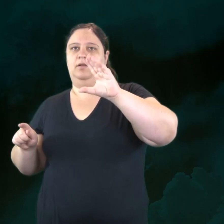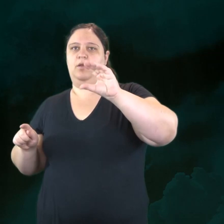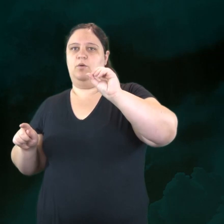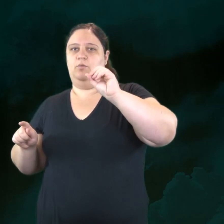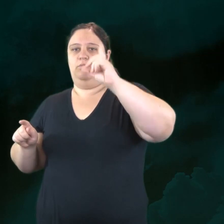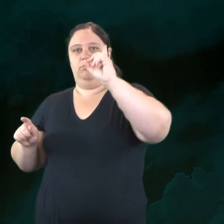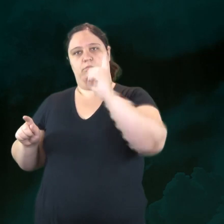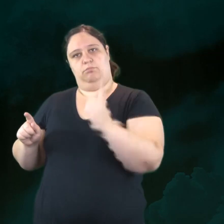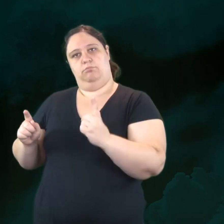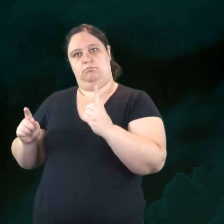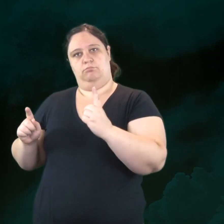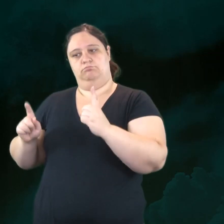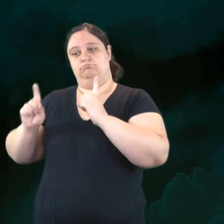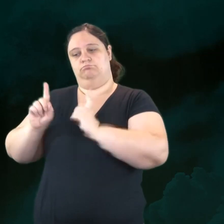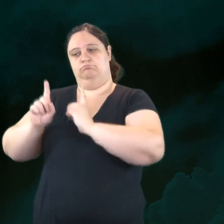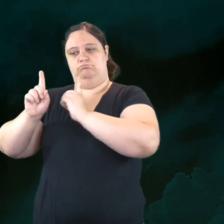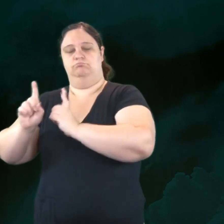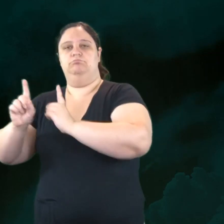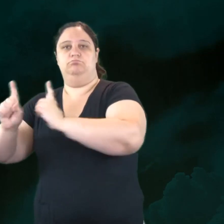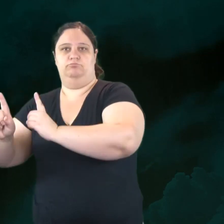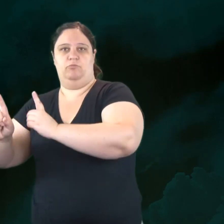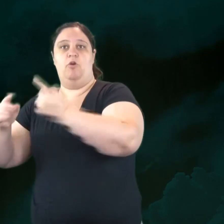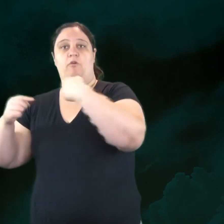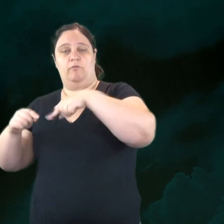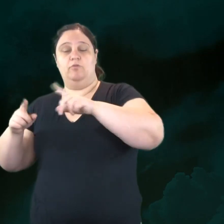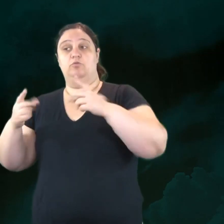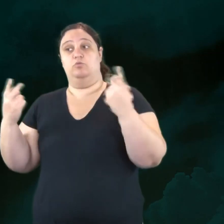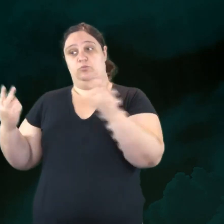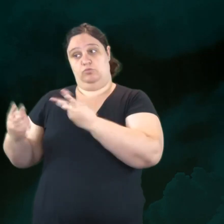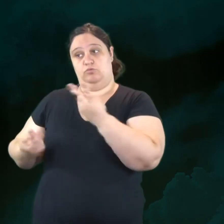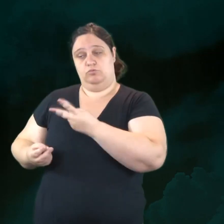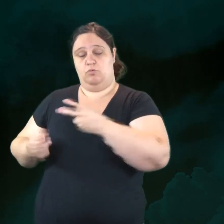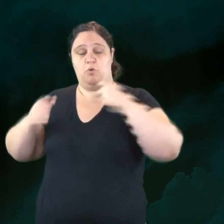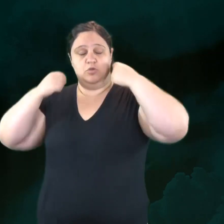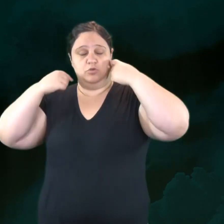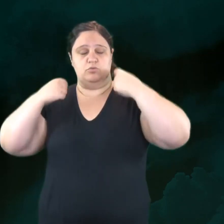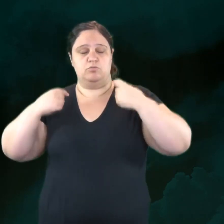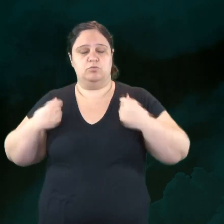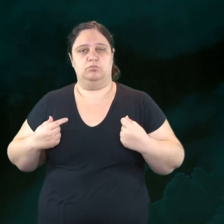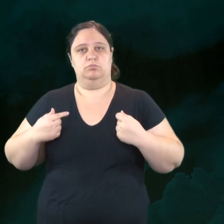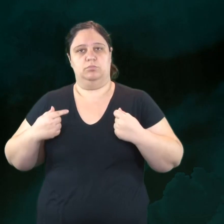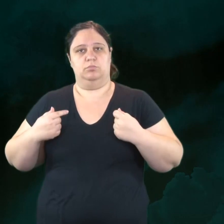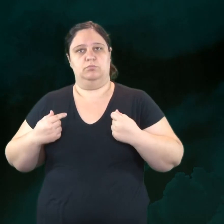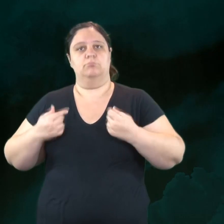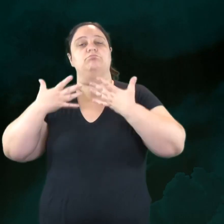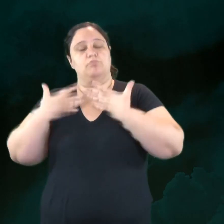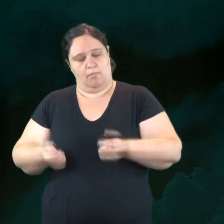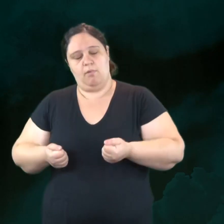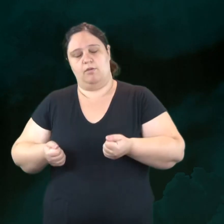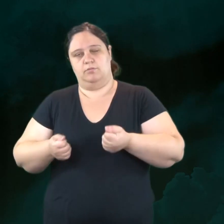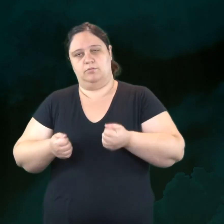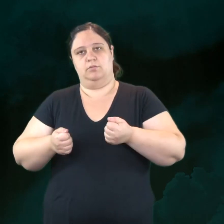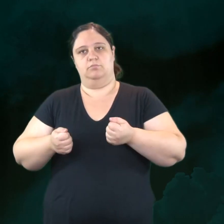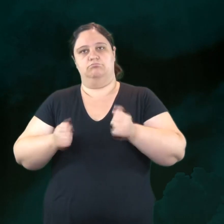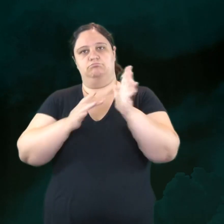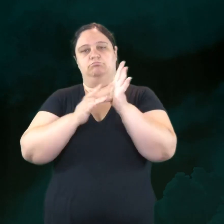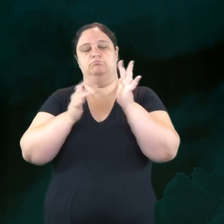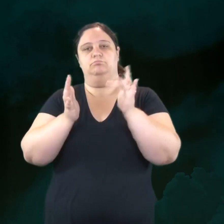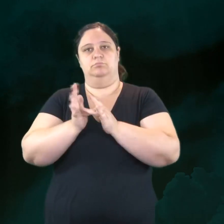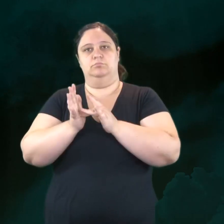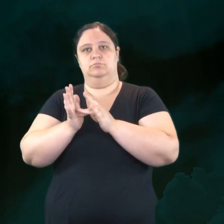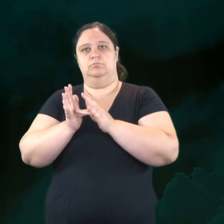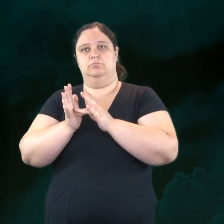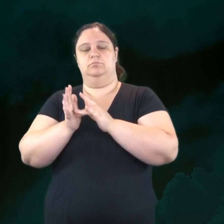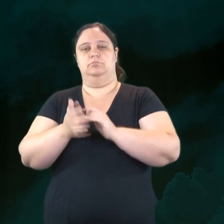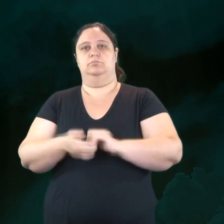pelo menos ele era um desses judeus, dos poucos judeus, né, que aceitaram o Evangelho e se